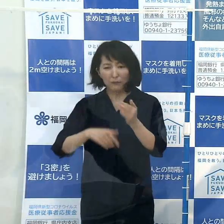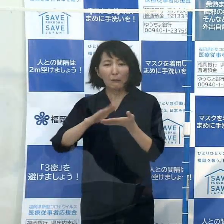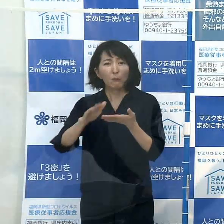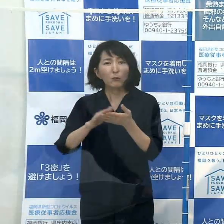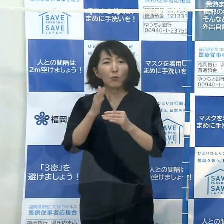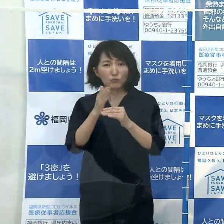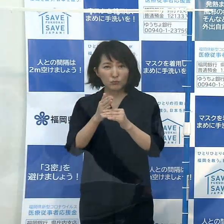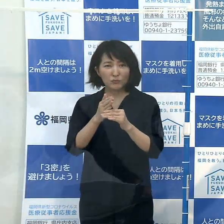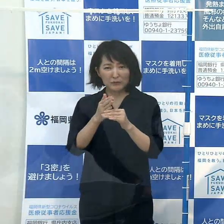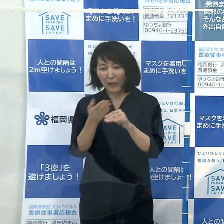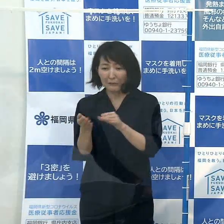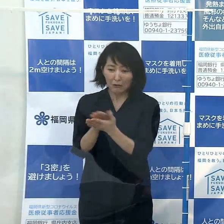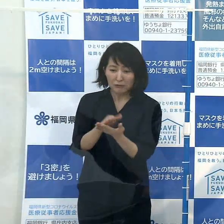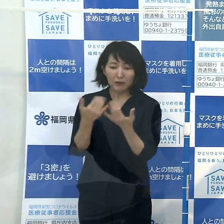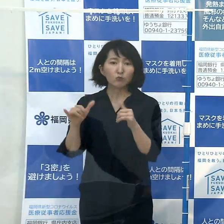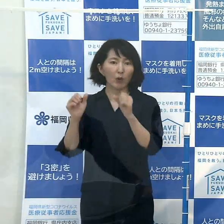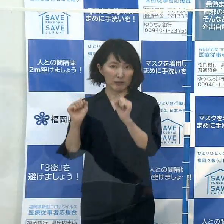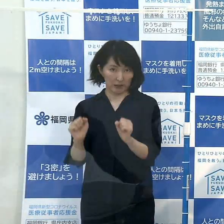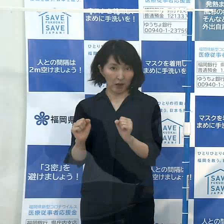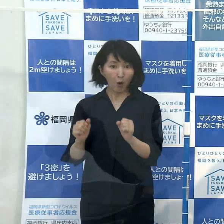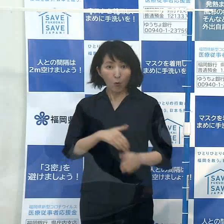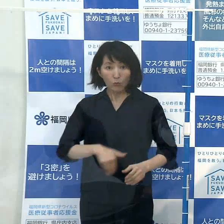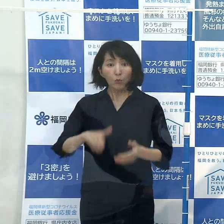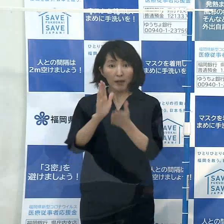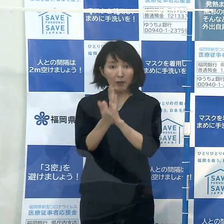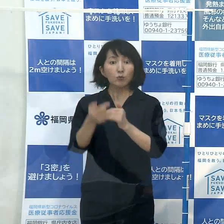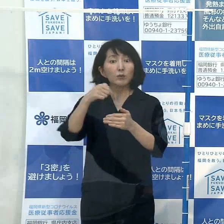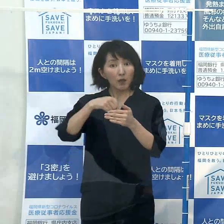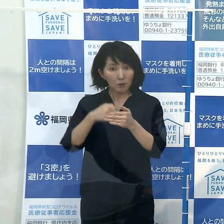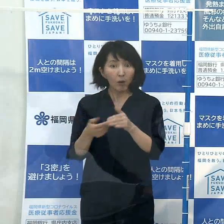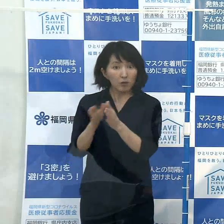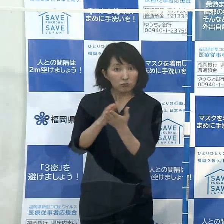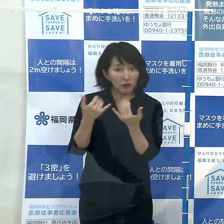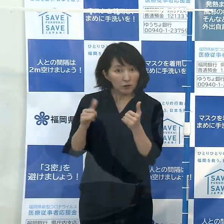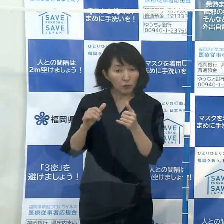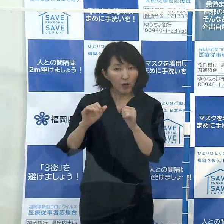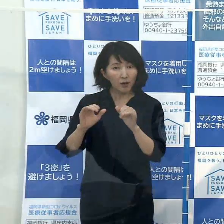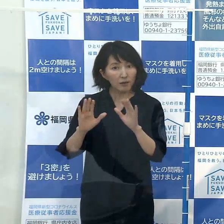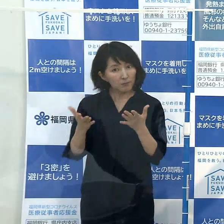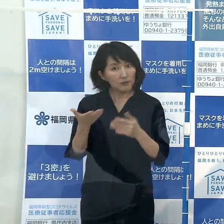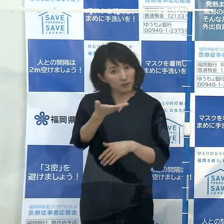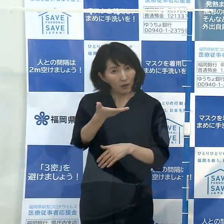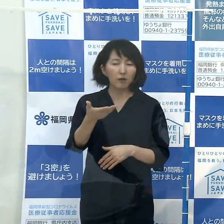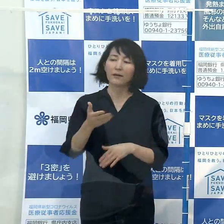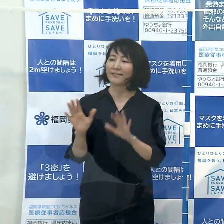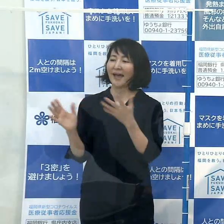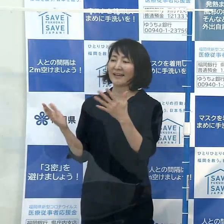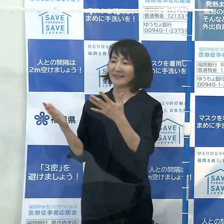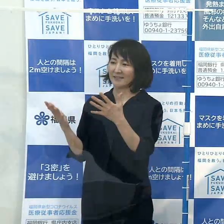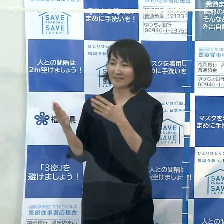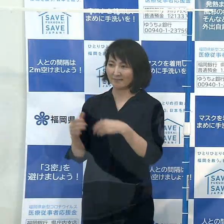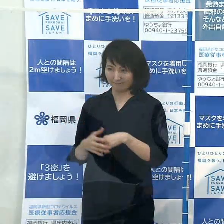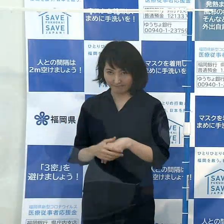はい、県内でですね、そういうふうに亡くなられた方とか、 ありません。 そういうのはないです ね。ありません。